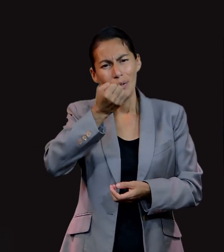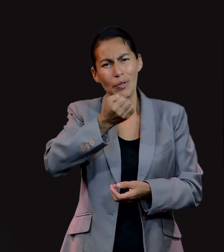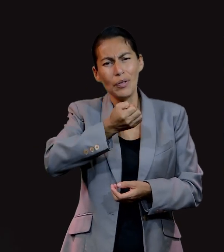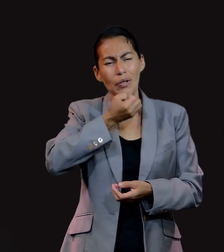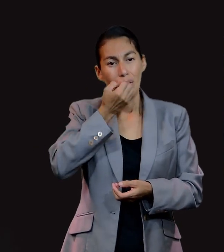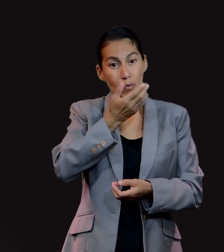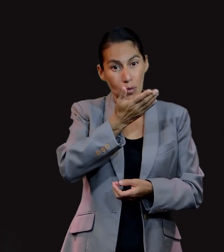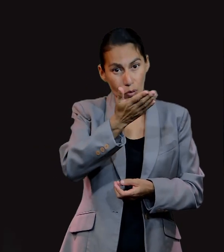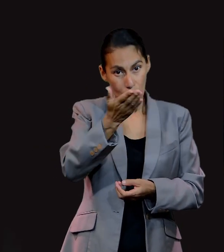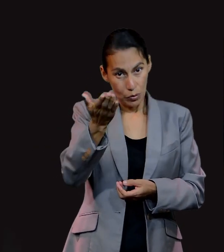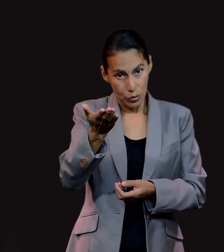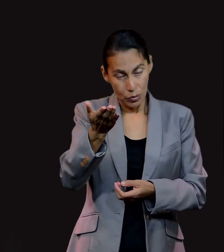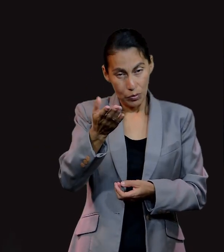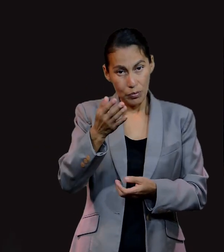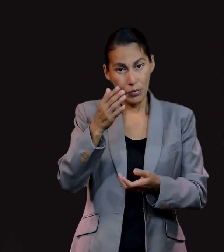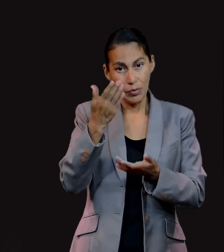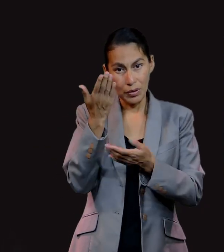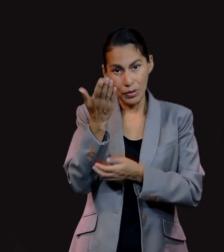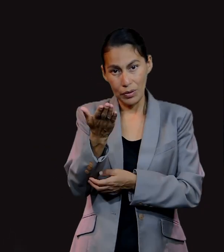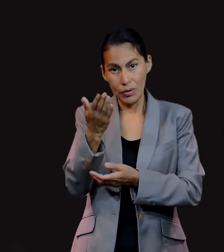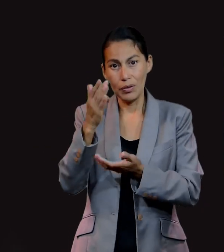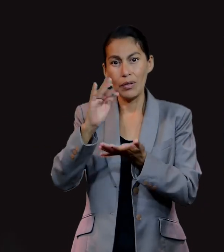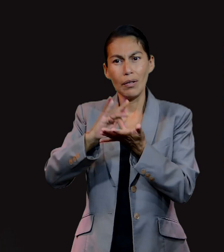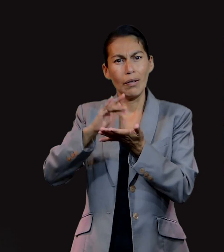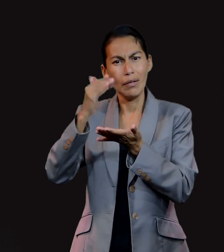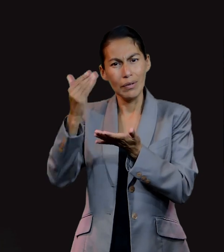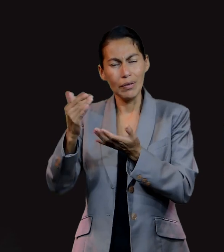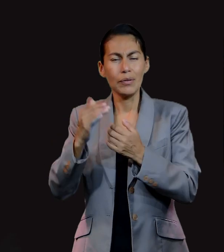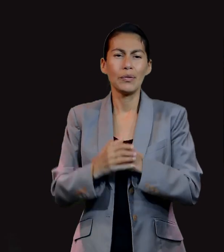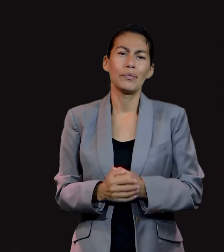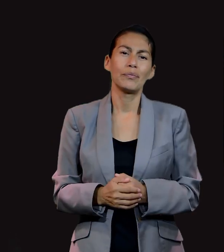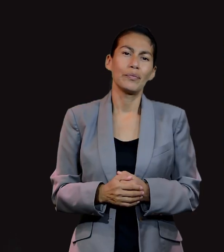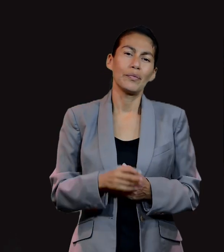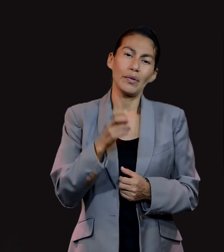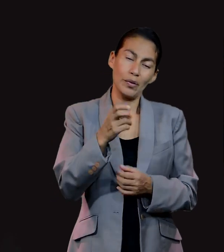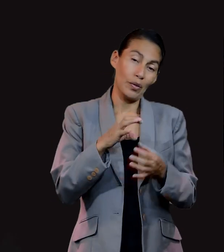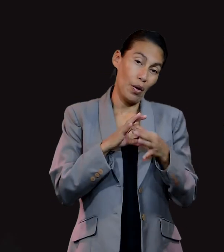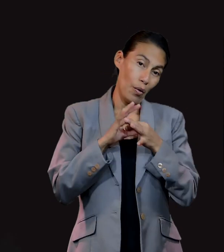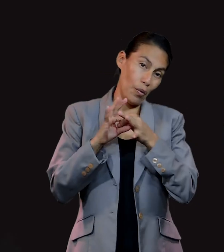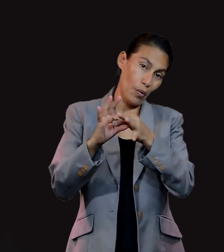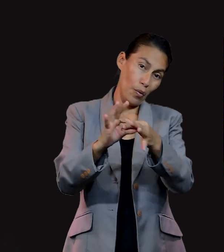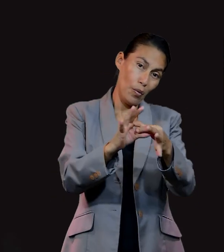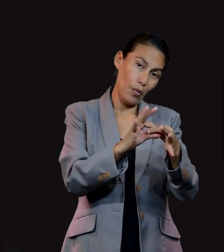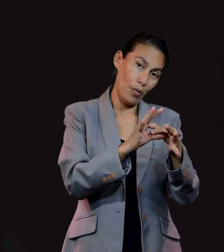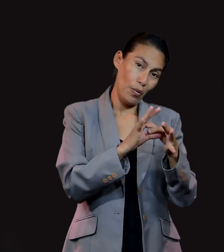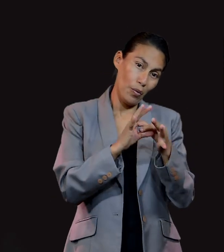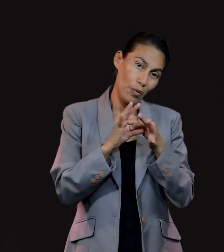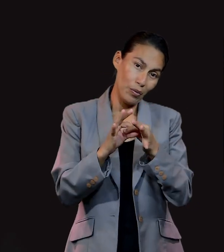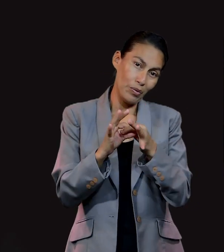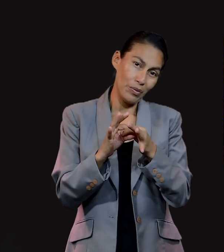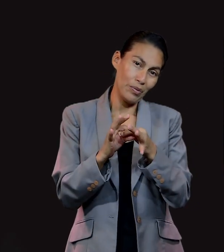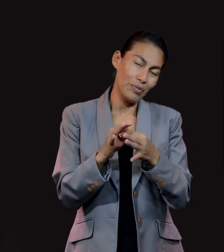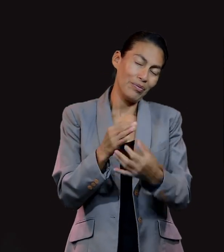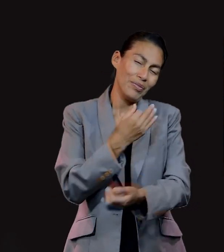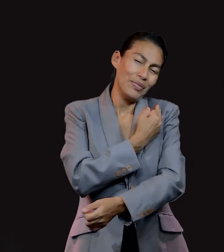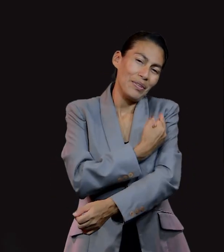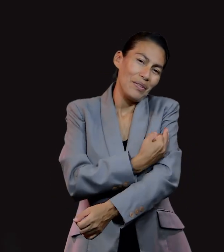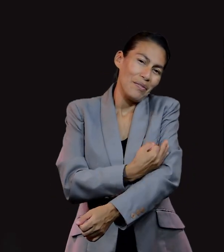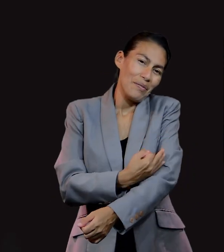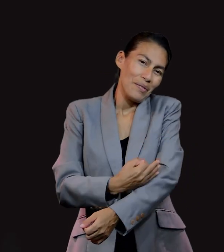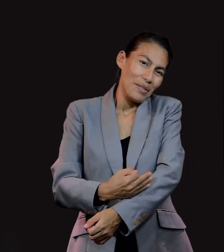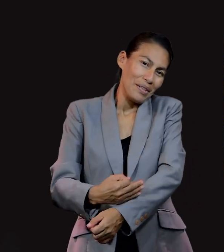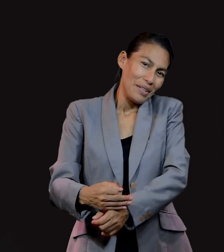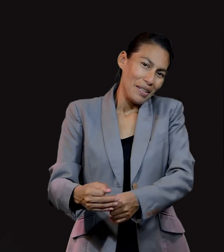que se reúnen para orar por sus peticiones por sus agradecimientos y así juntos nos